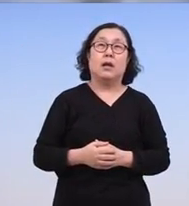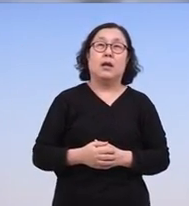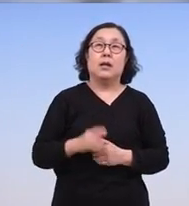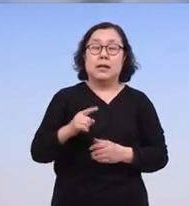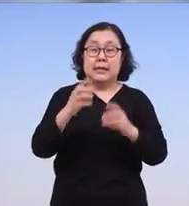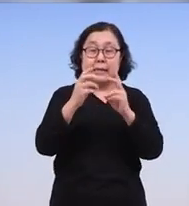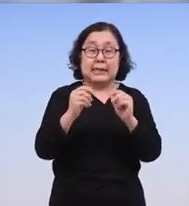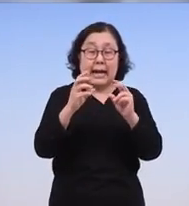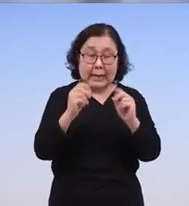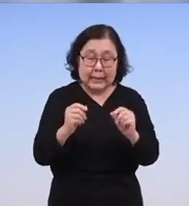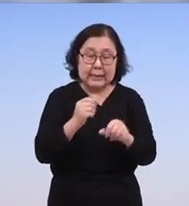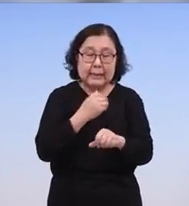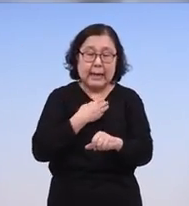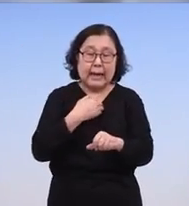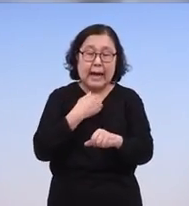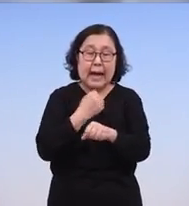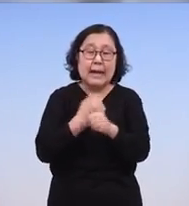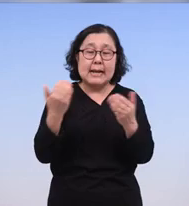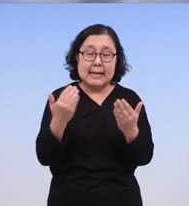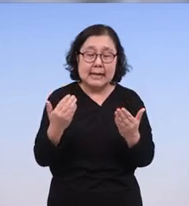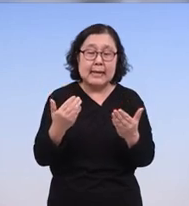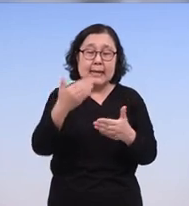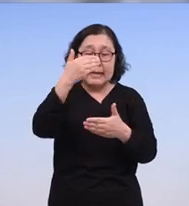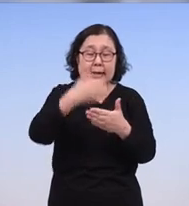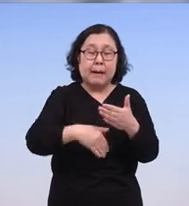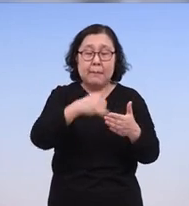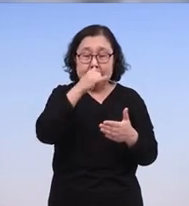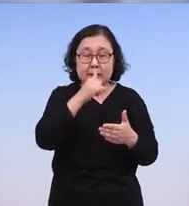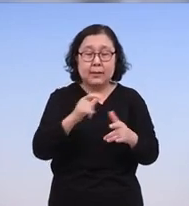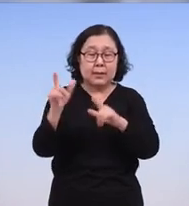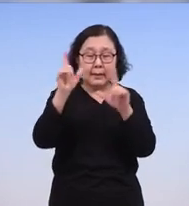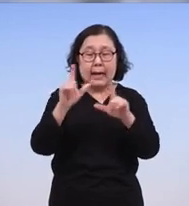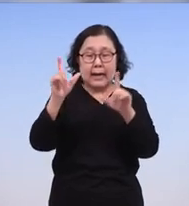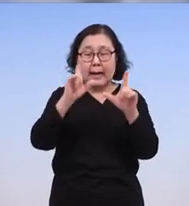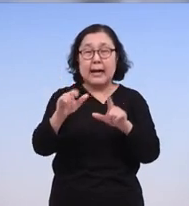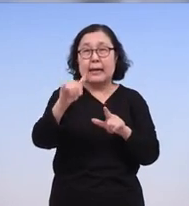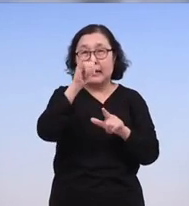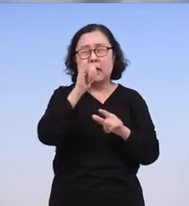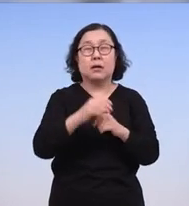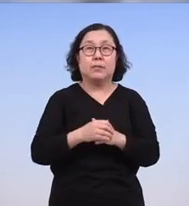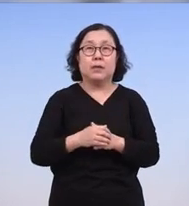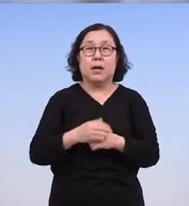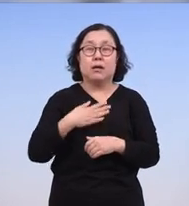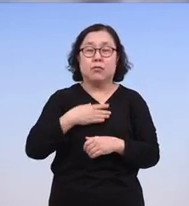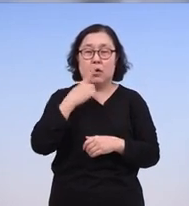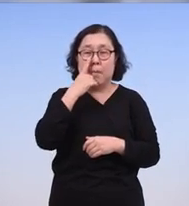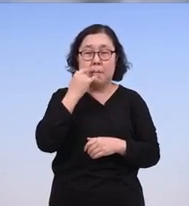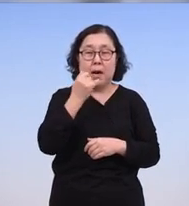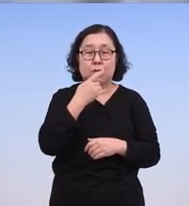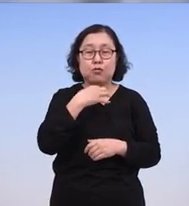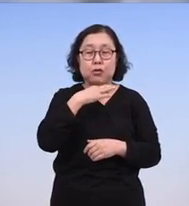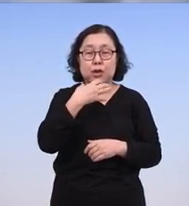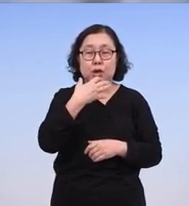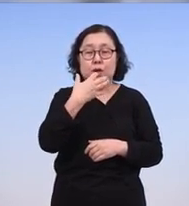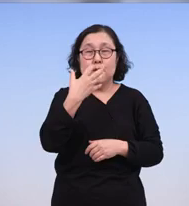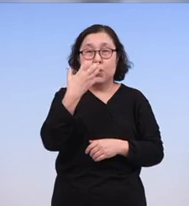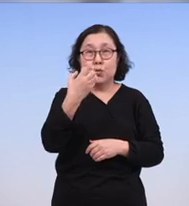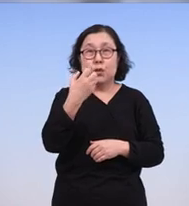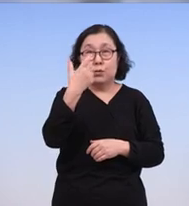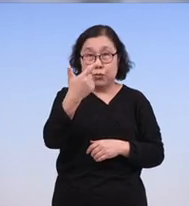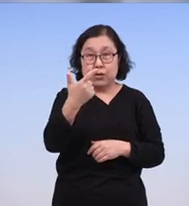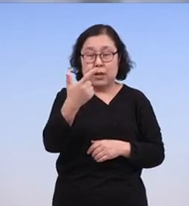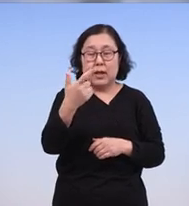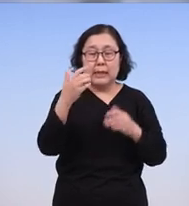땅은요 할 일이 남아있어서 아직까지 맡겨주시는 거예요. 96세로 이제 일주일 뒤면 96세가 되시는 저희